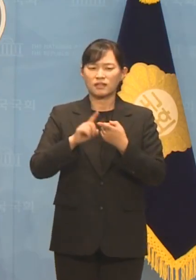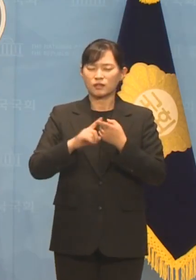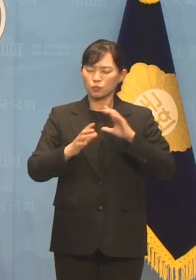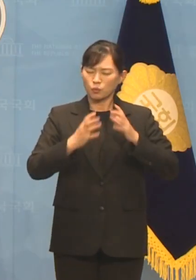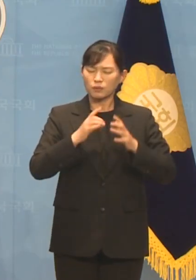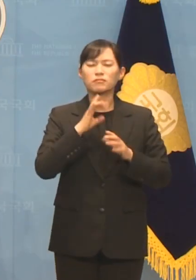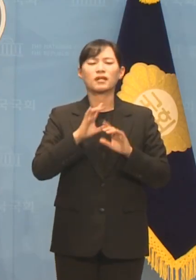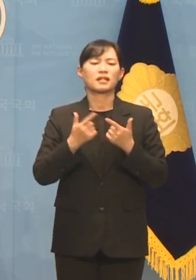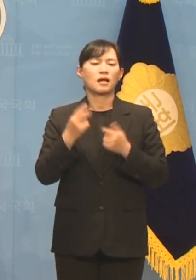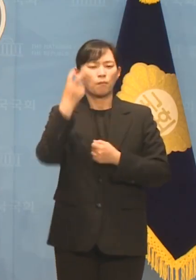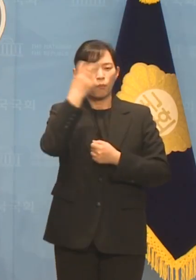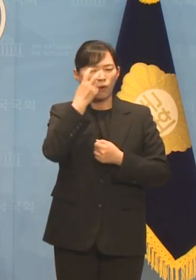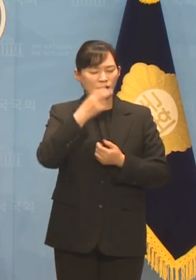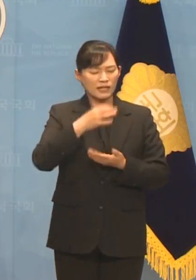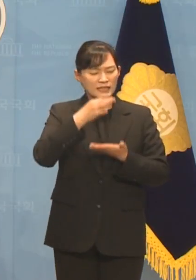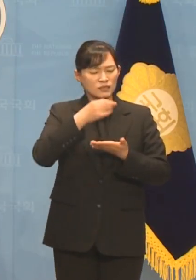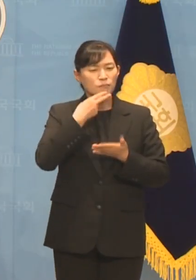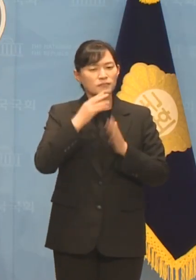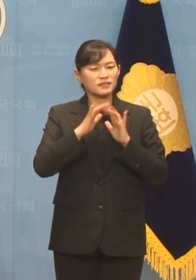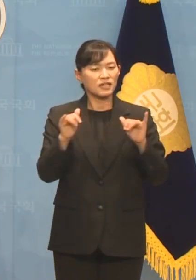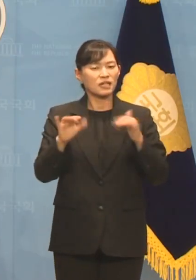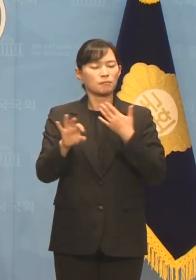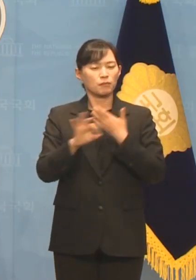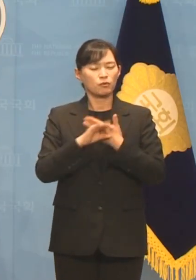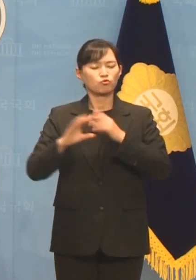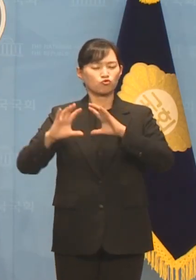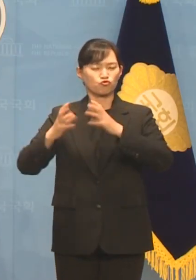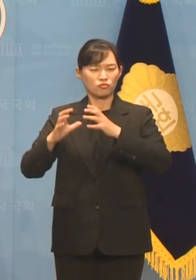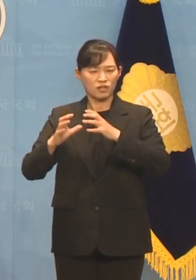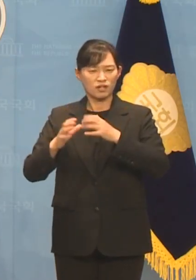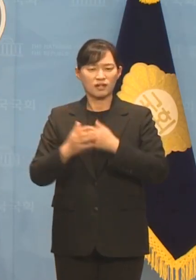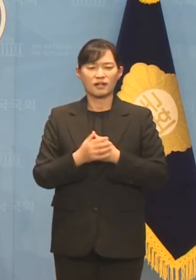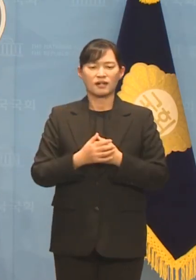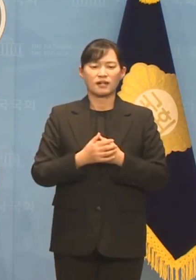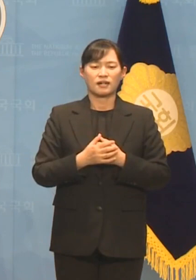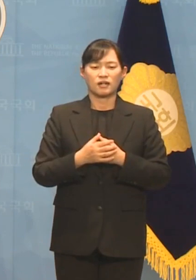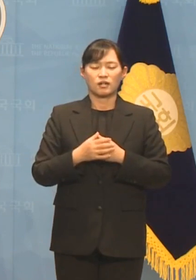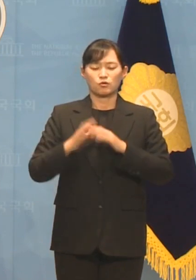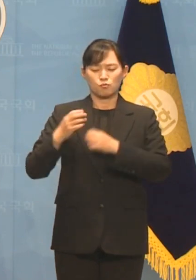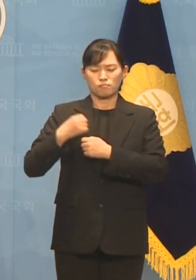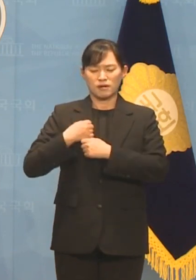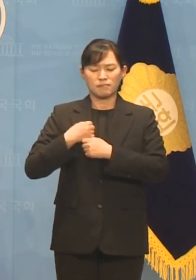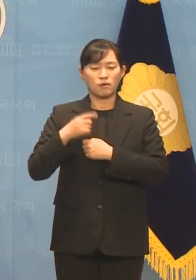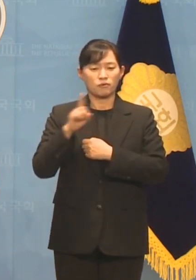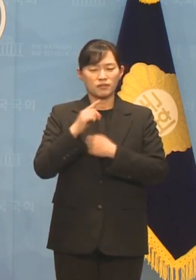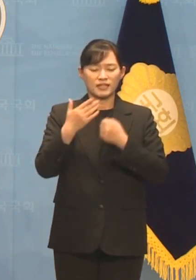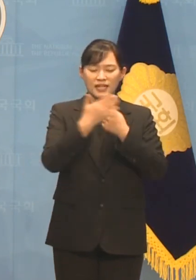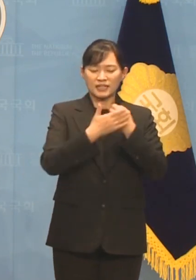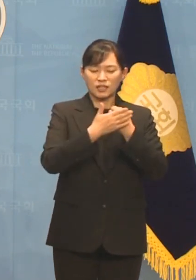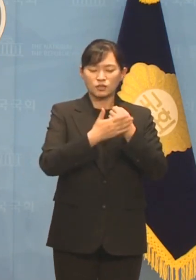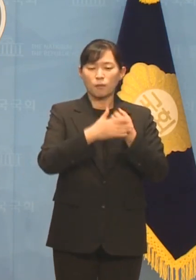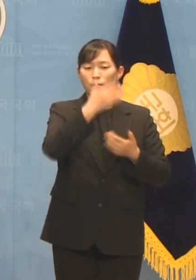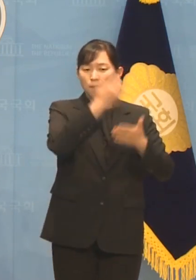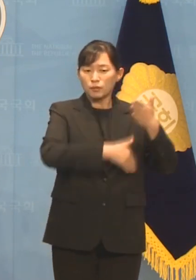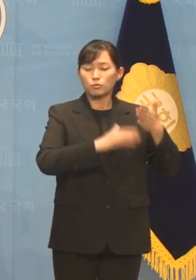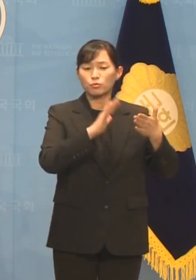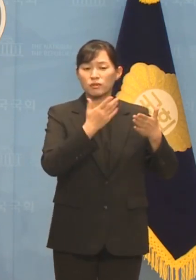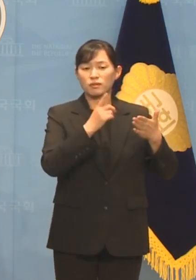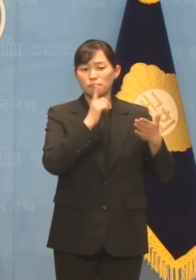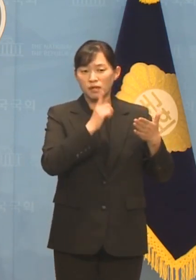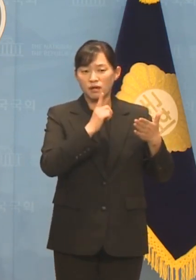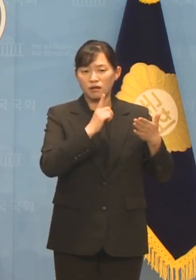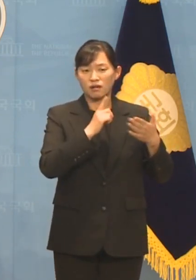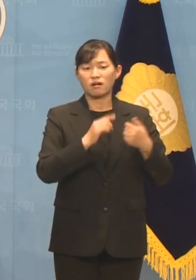넘어서 보호할 가치가 없는 사람이라면 국가가 치안, 국방 등 어떠한 혜택에서 배제돼도 된다는